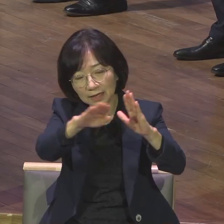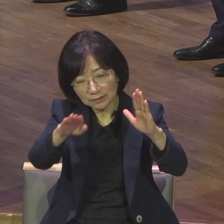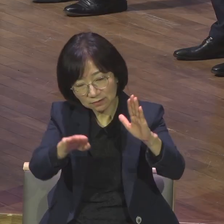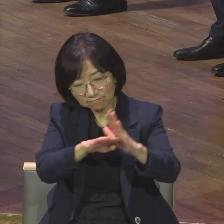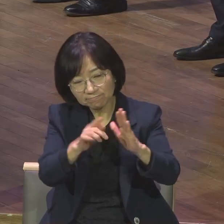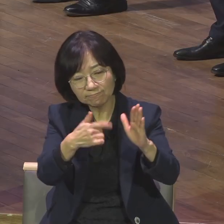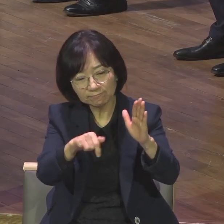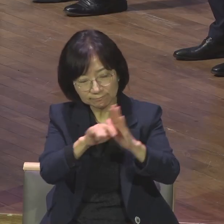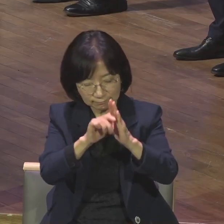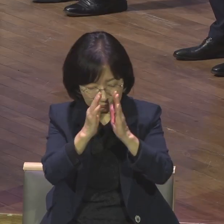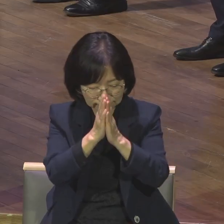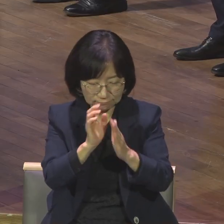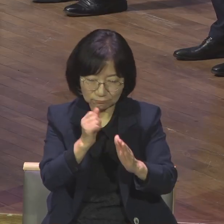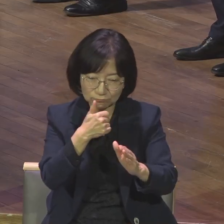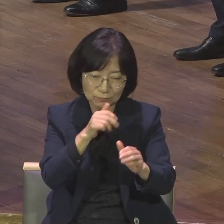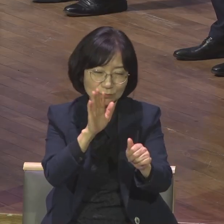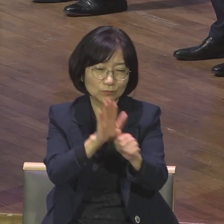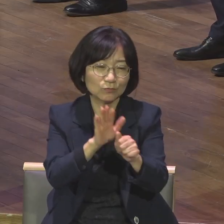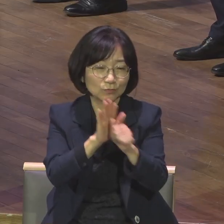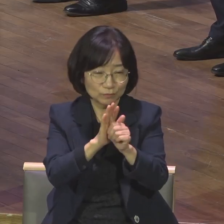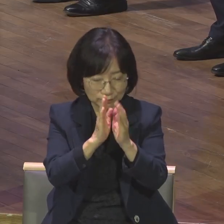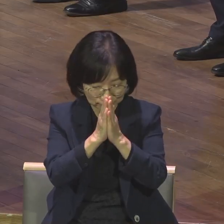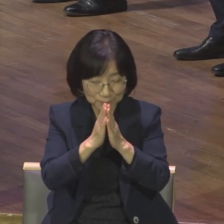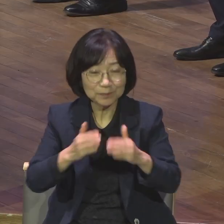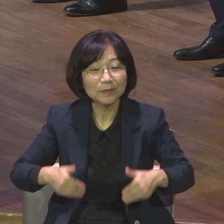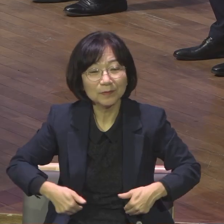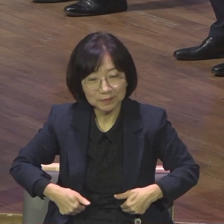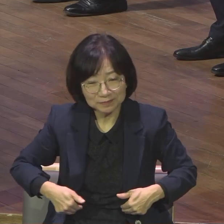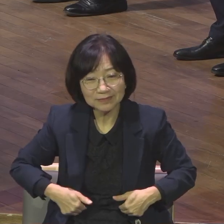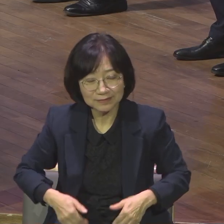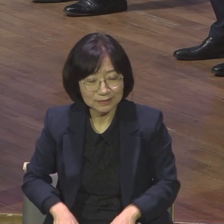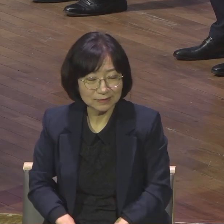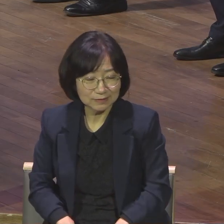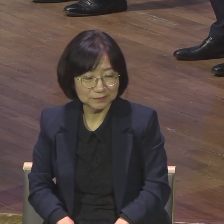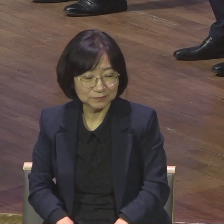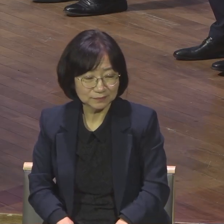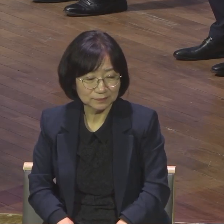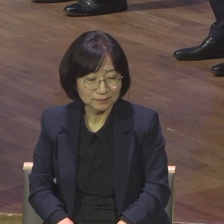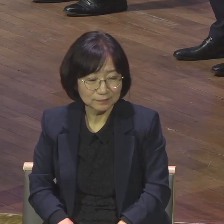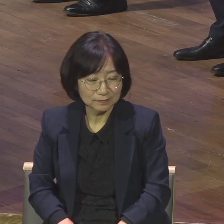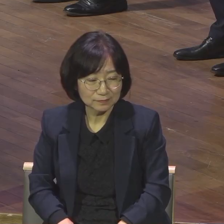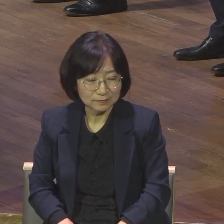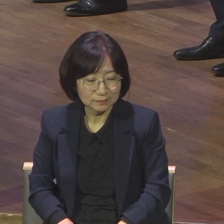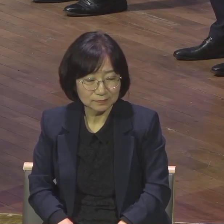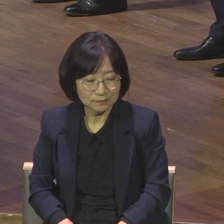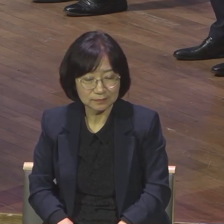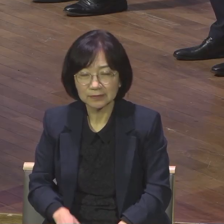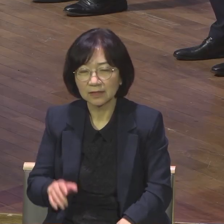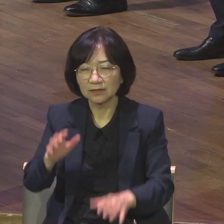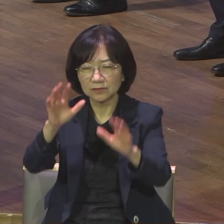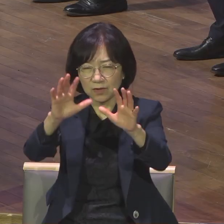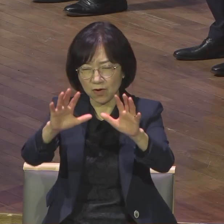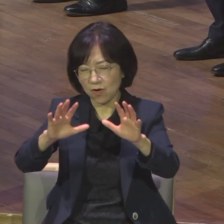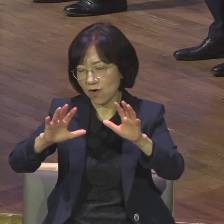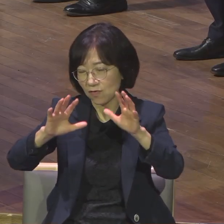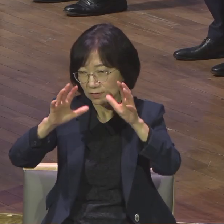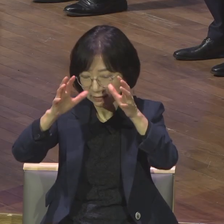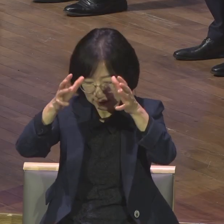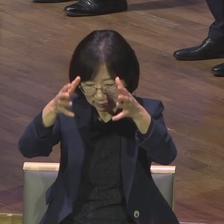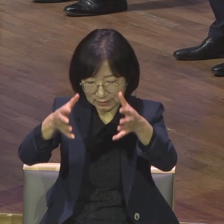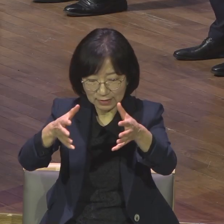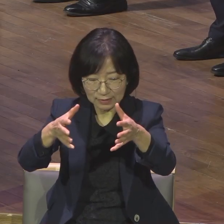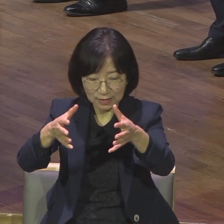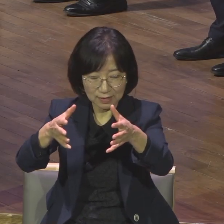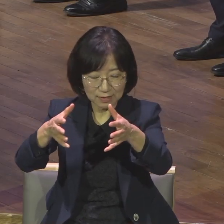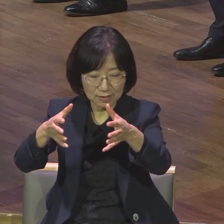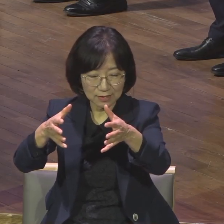특권을 누려야 할 줄 믿습니다. 그 시간이 바로 오늘입니다. 우리가 늘 현장과 전 세계와 다민족들을 두고 기도하지만